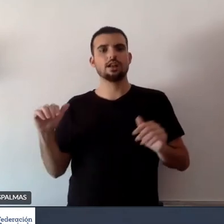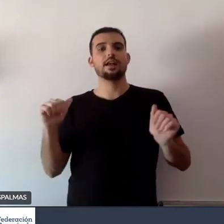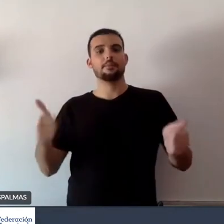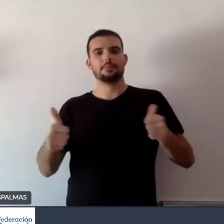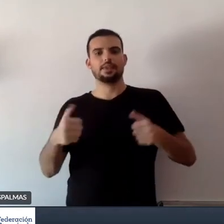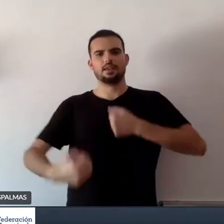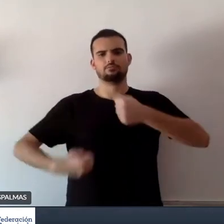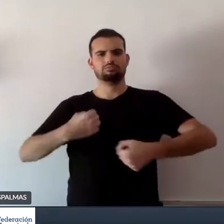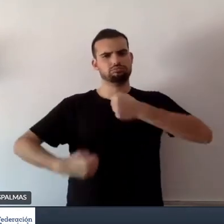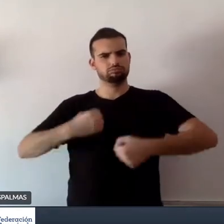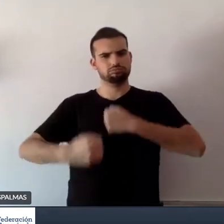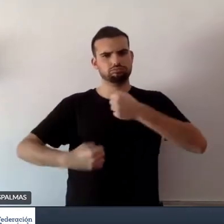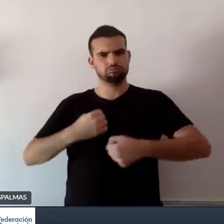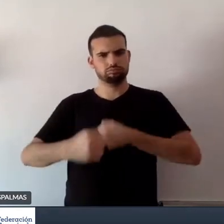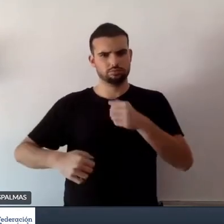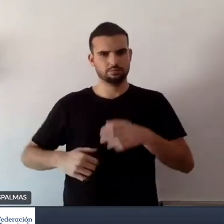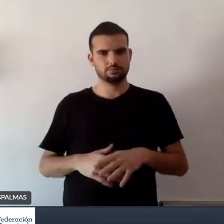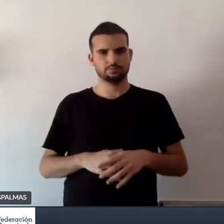tirador.